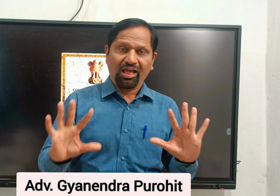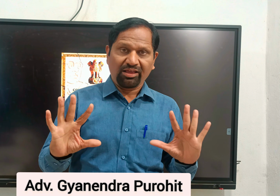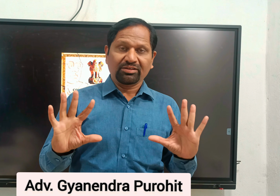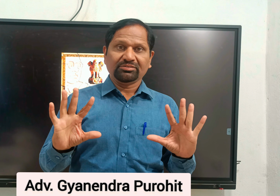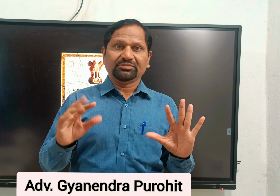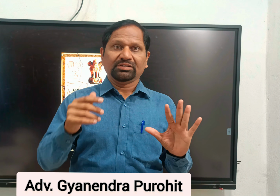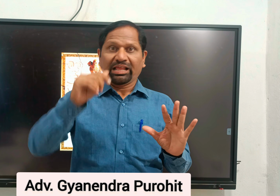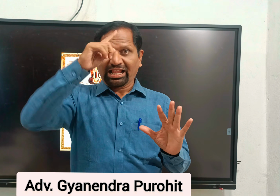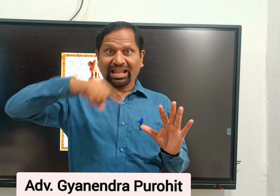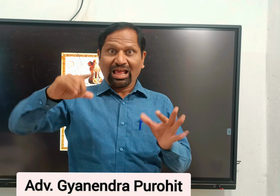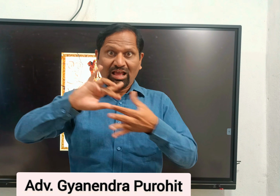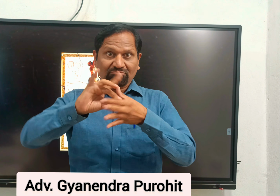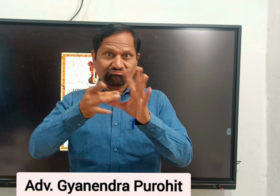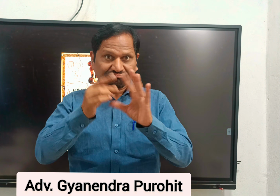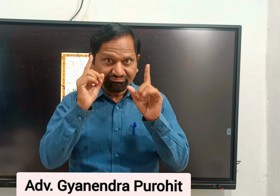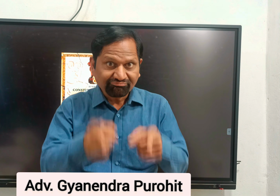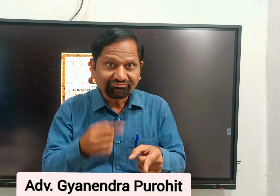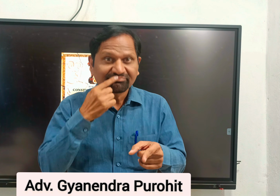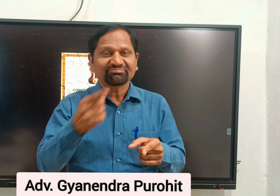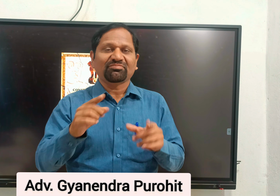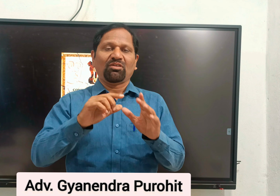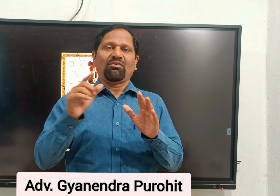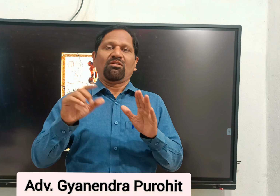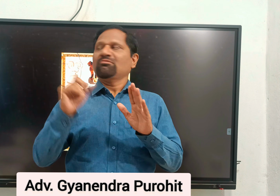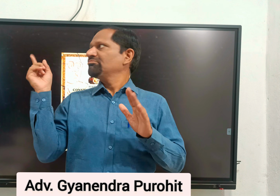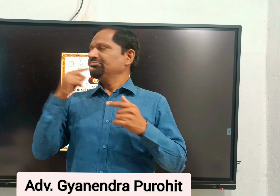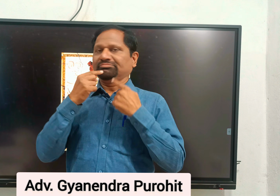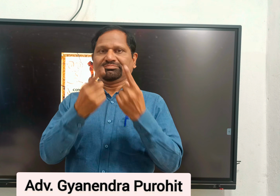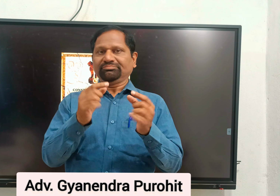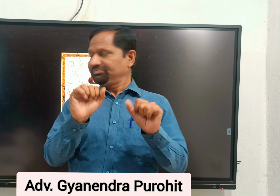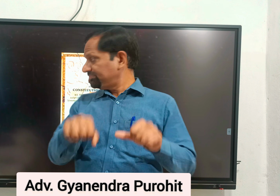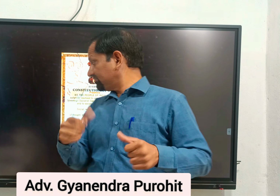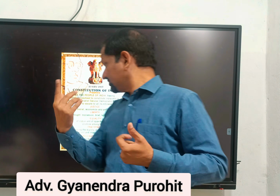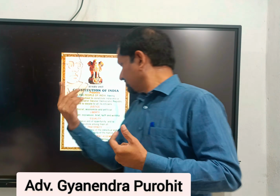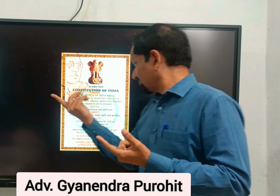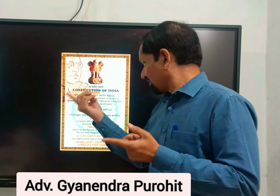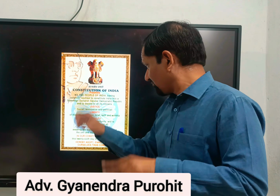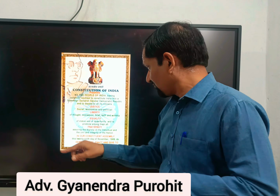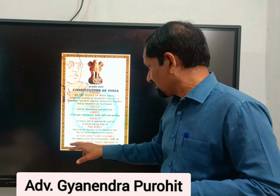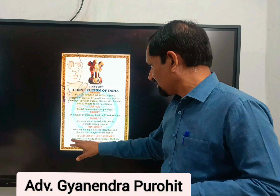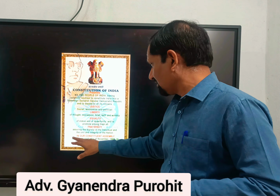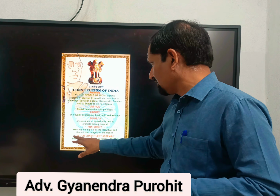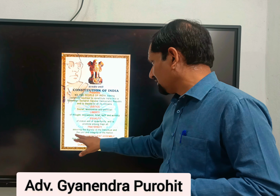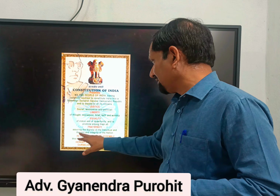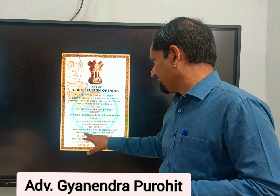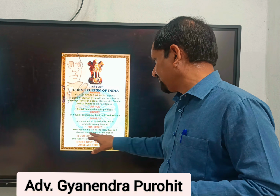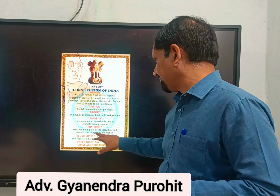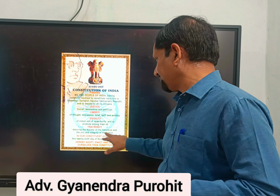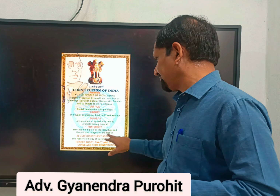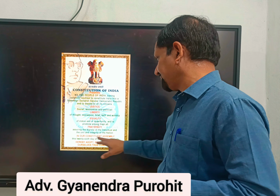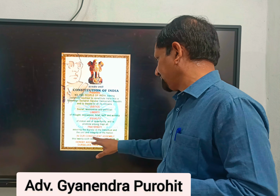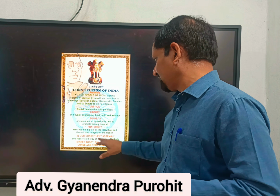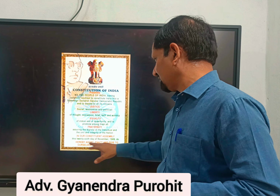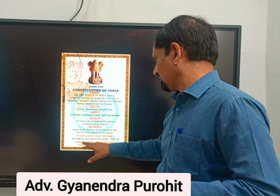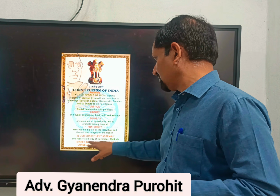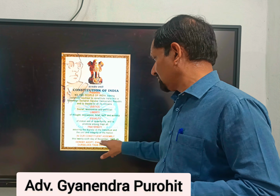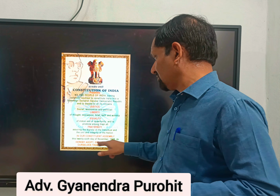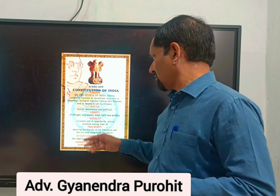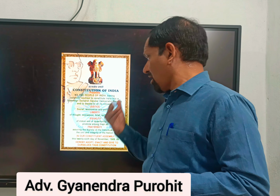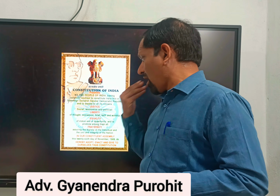एकता और अखंडता की। एकता और अखंडता, जो कि संविधान की हमारे प्रस्तावना में इस बात